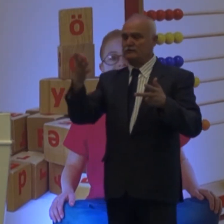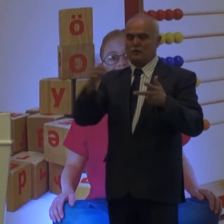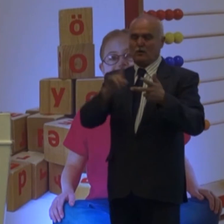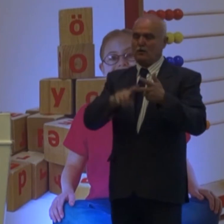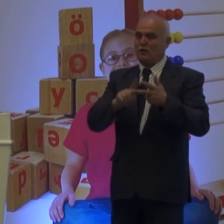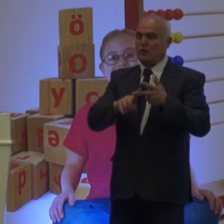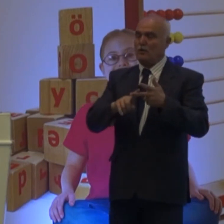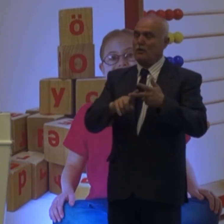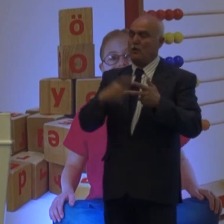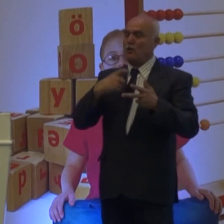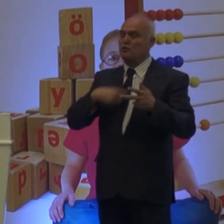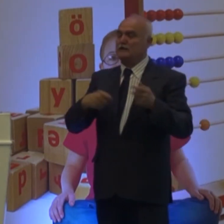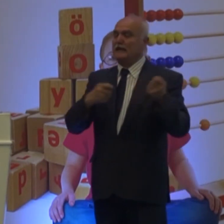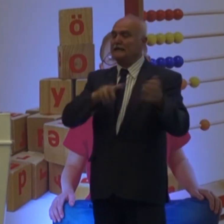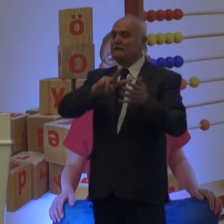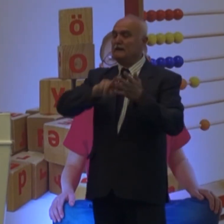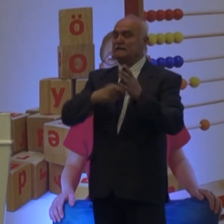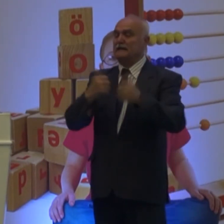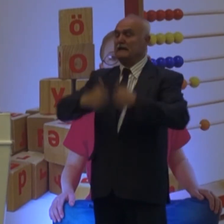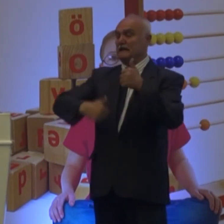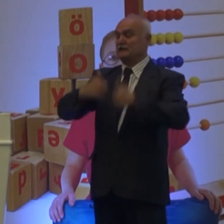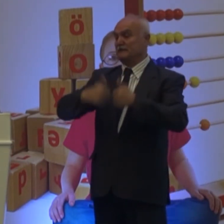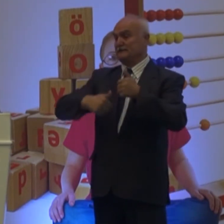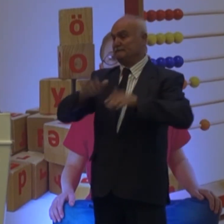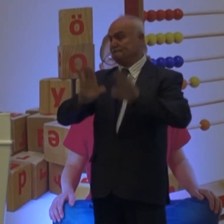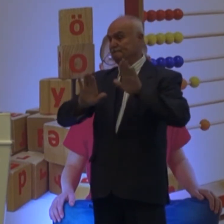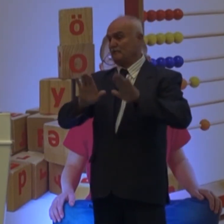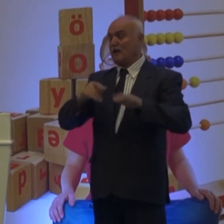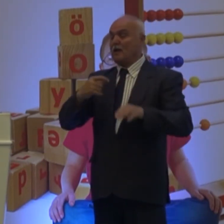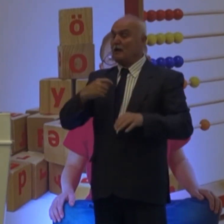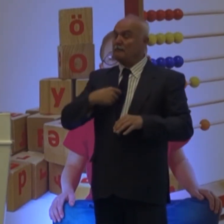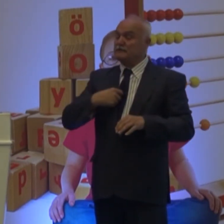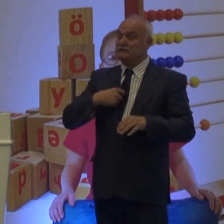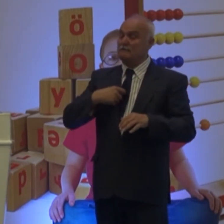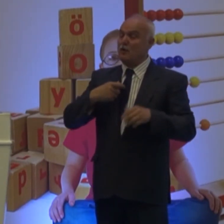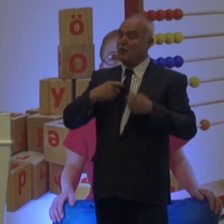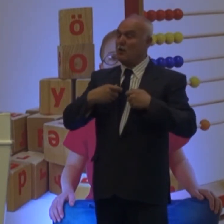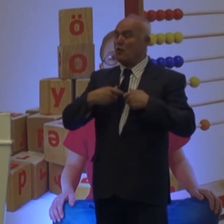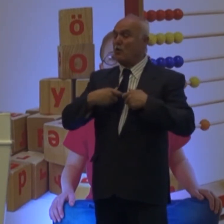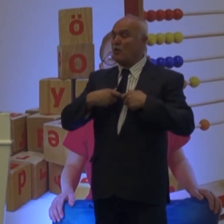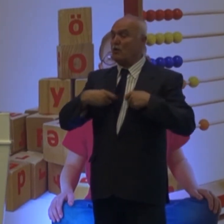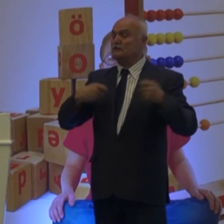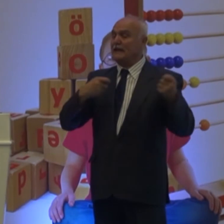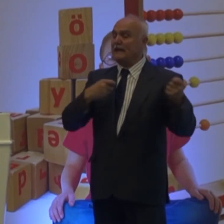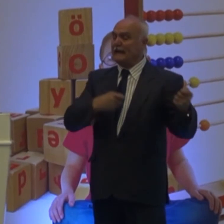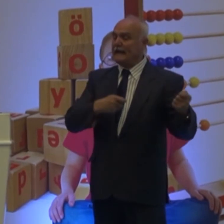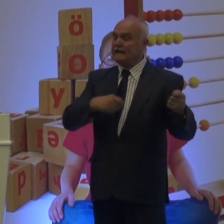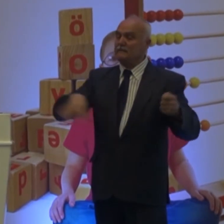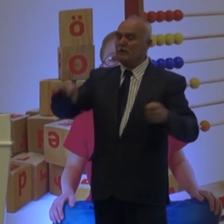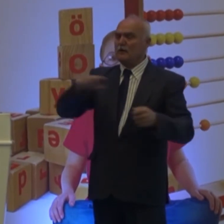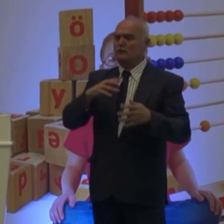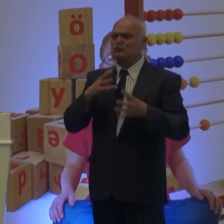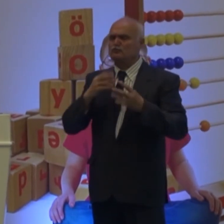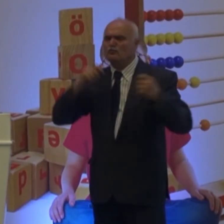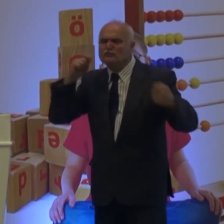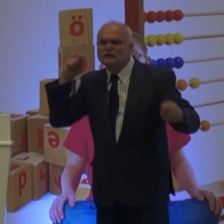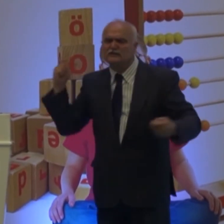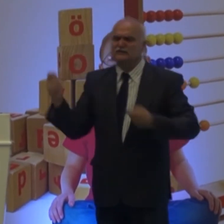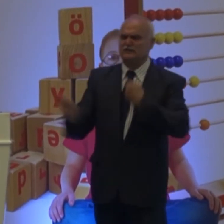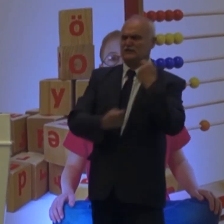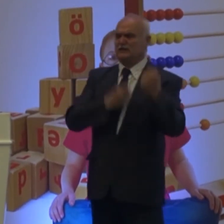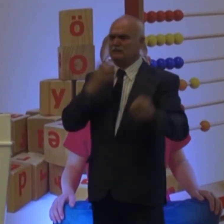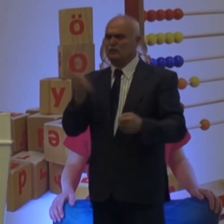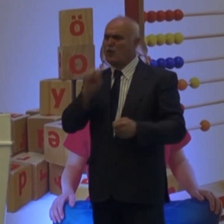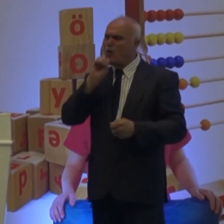materyal yarışması. Bu materyal yarışması bizim özel eğitim alanını son derece dinamik tutan bir unsur.